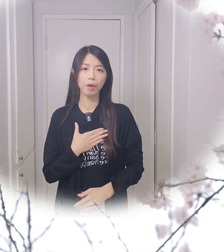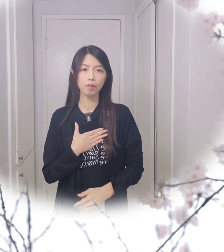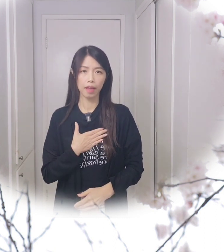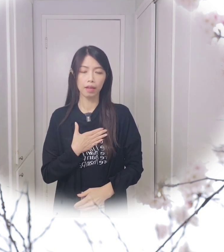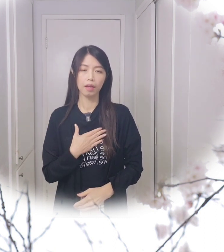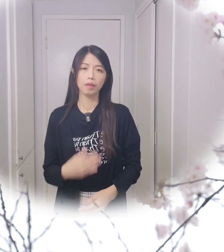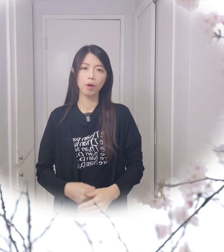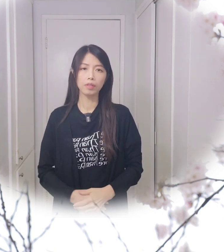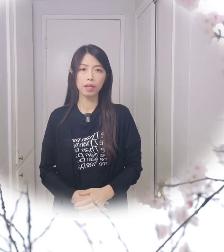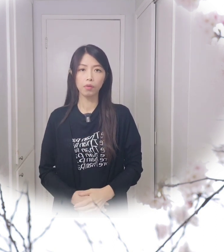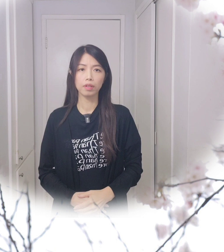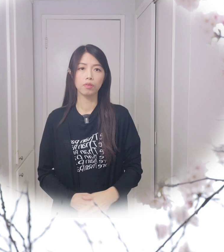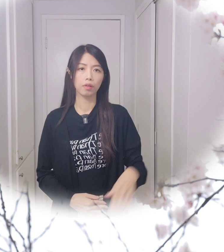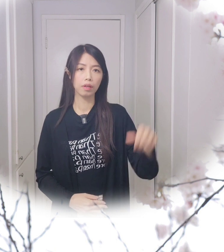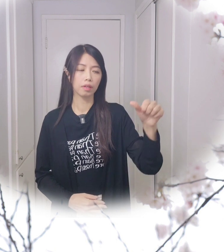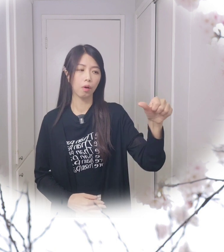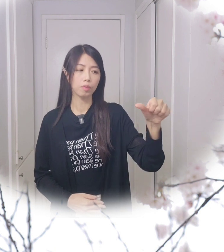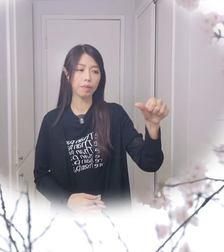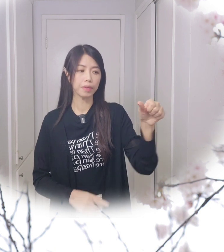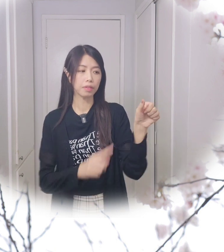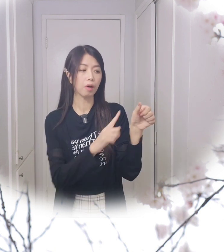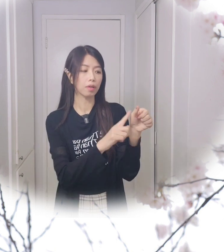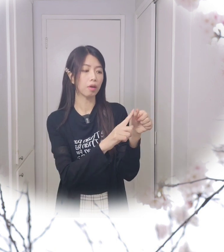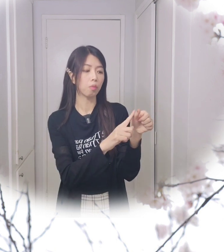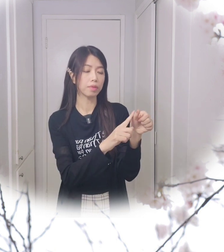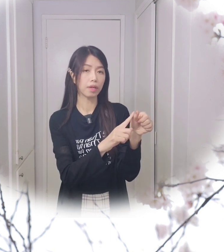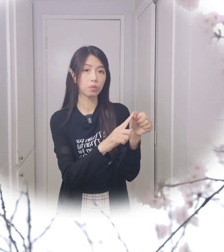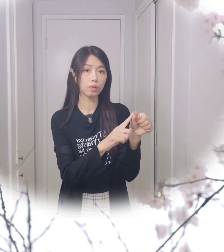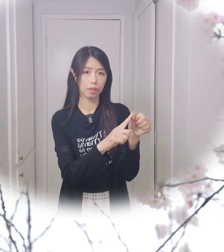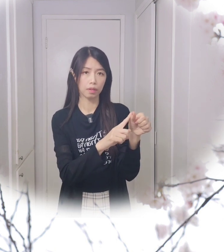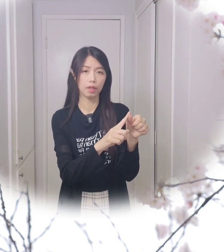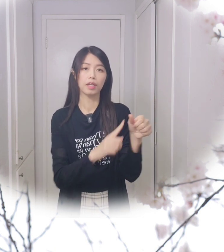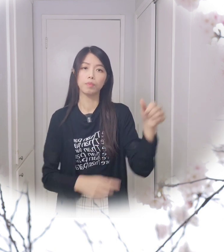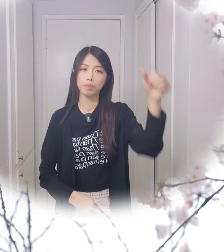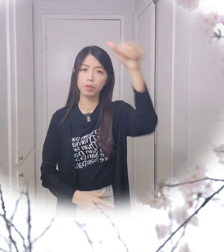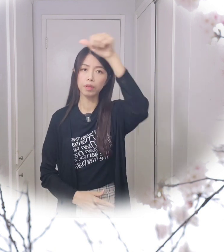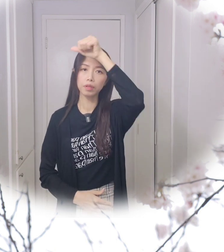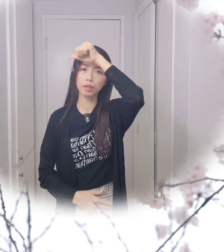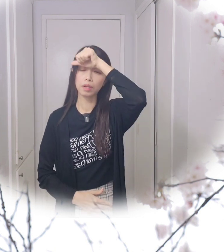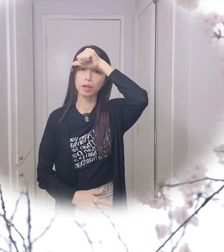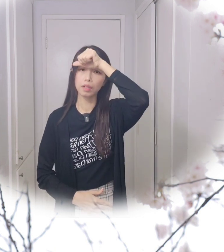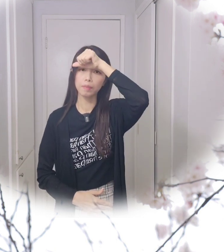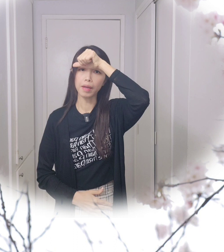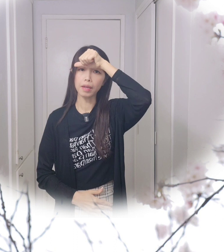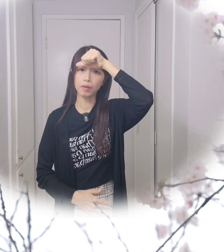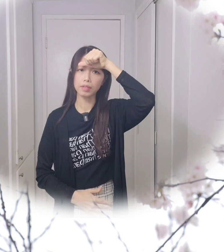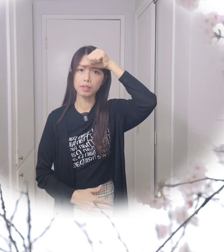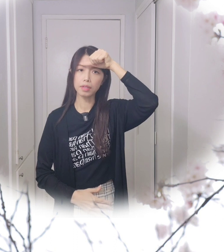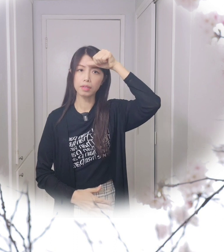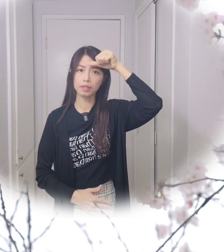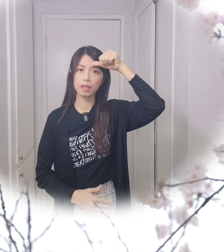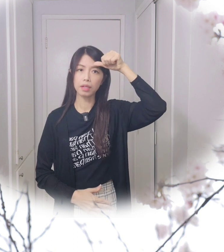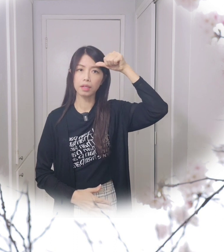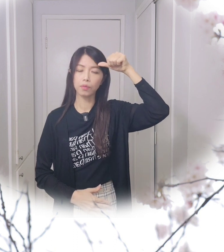평생 평생이라고 한 제 수어는 엄지만 빗어서 이 엄지의 손등 이 부분을 이마에 이렇게